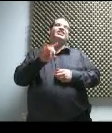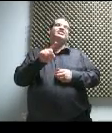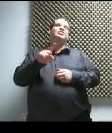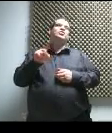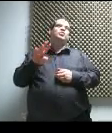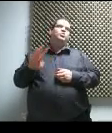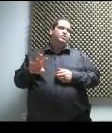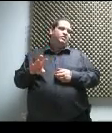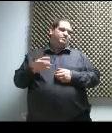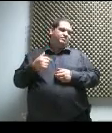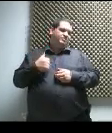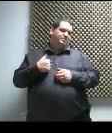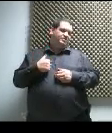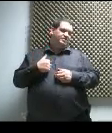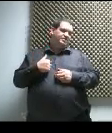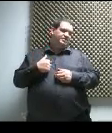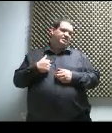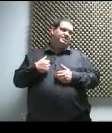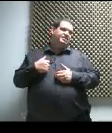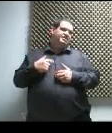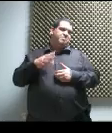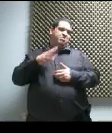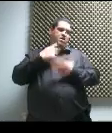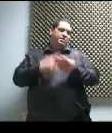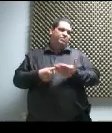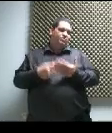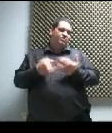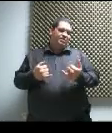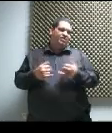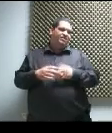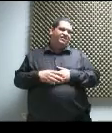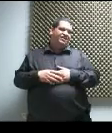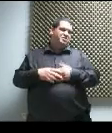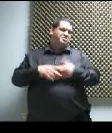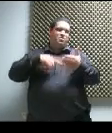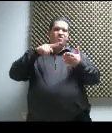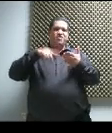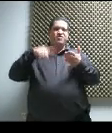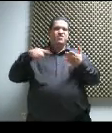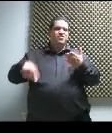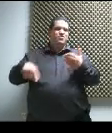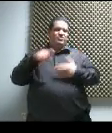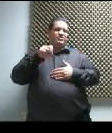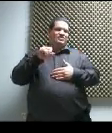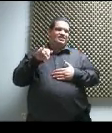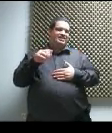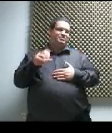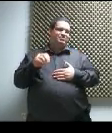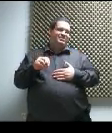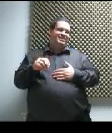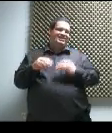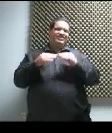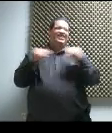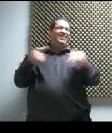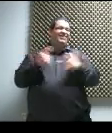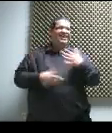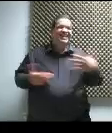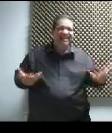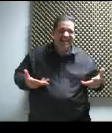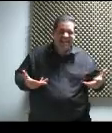1, 4. Mira, es que estoy así como, ¿verdad? Como lo que vamos a como la lectura dulcísima. ¿Cómo se describiría eso? Esto sería la categoría que no me contestes.